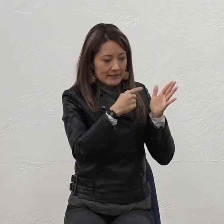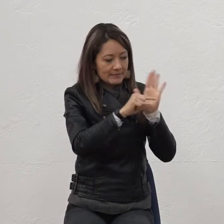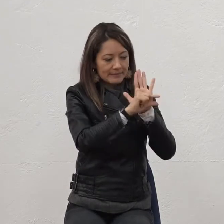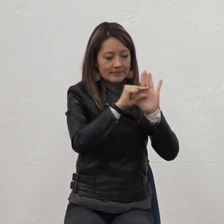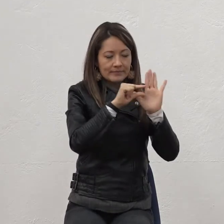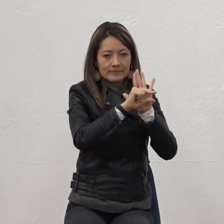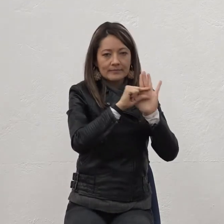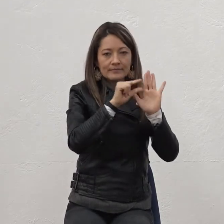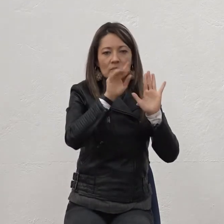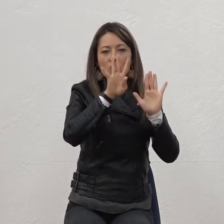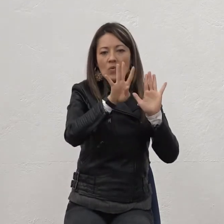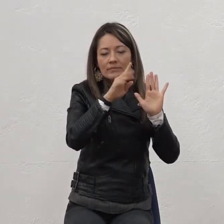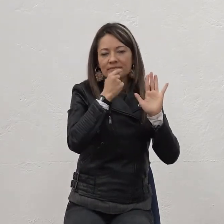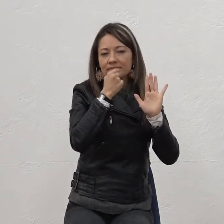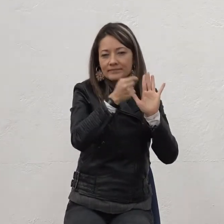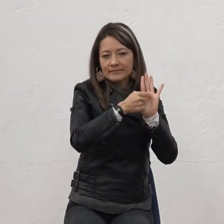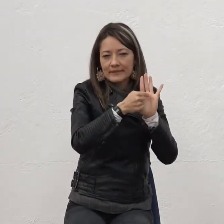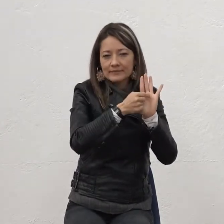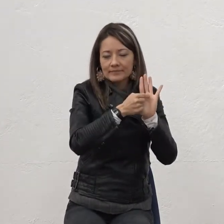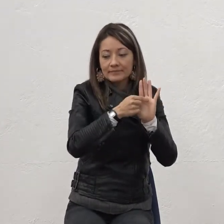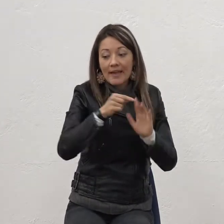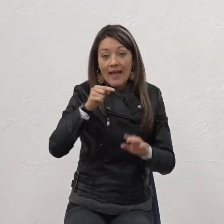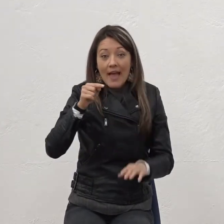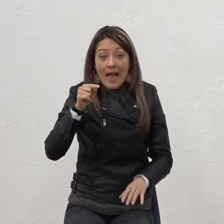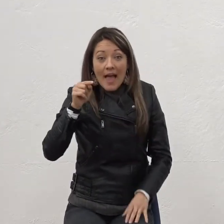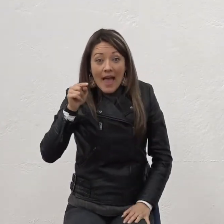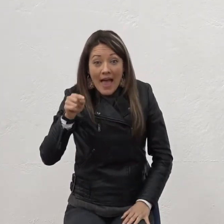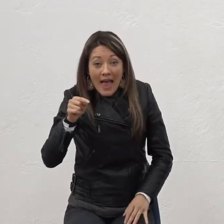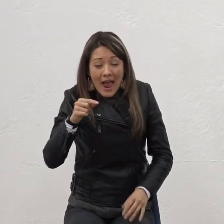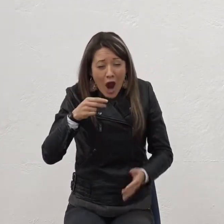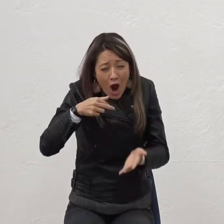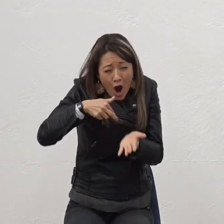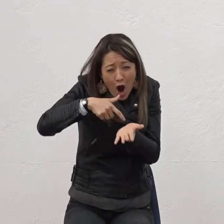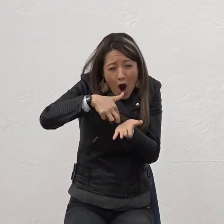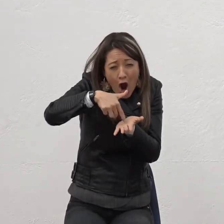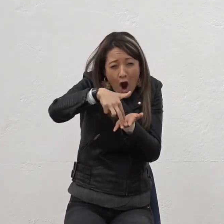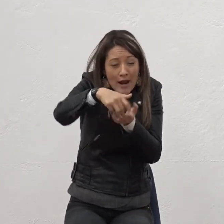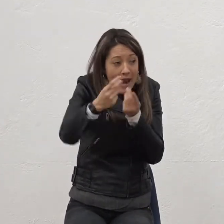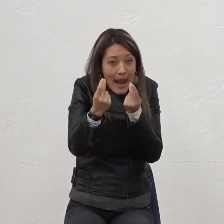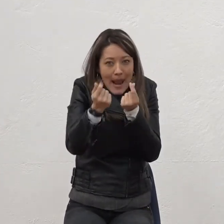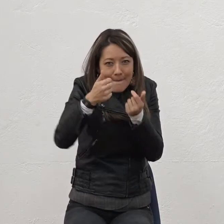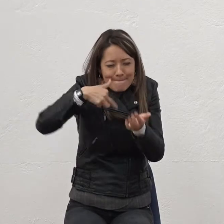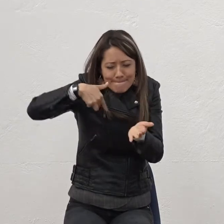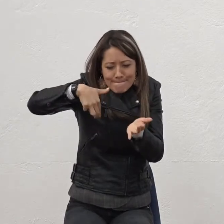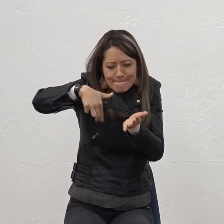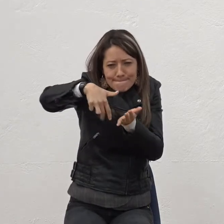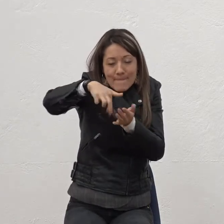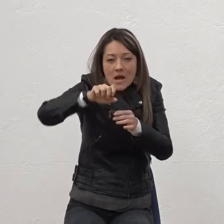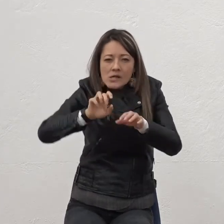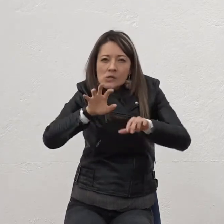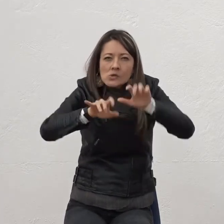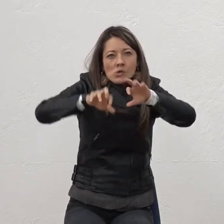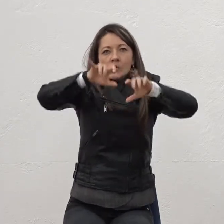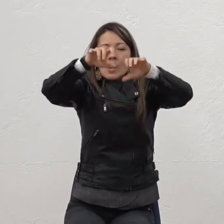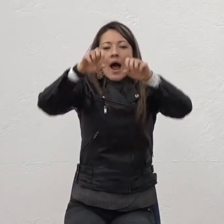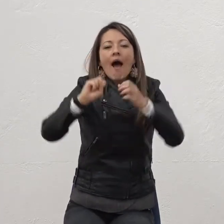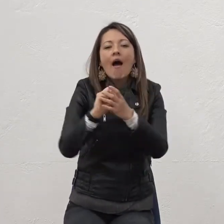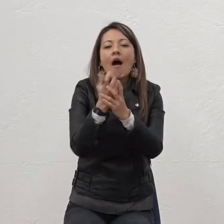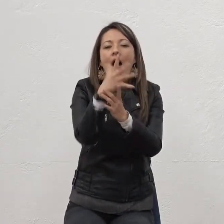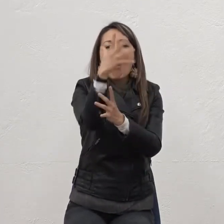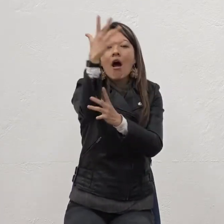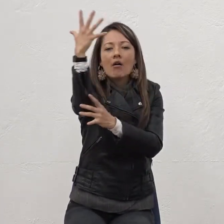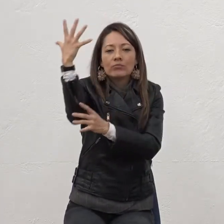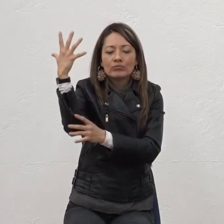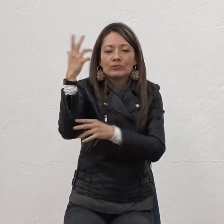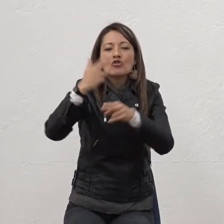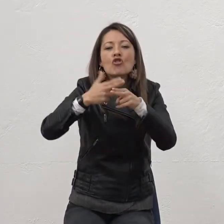el versículo 4. Entonces, y dice, y corriendo delante subió a un árbol sicomoro